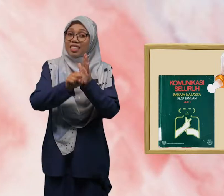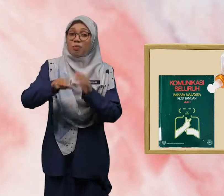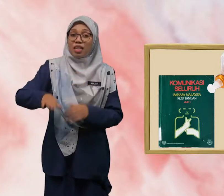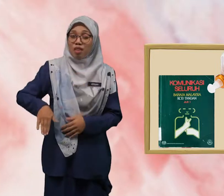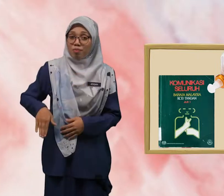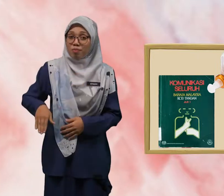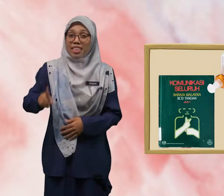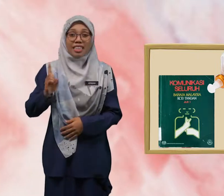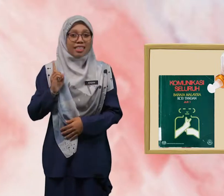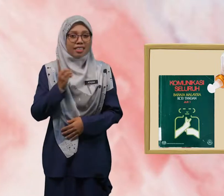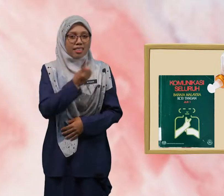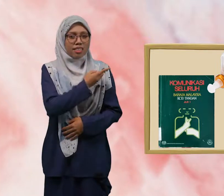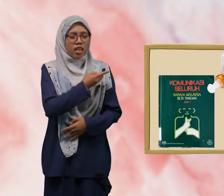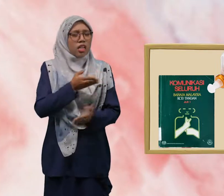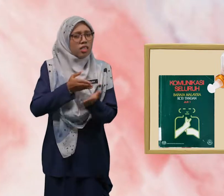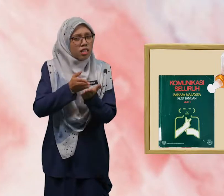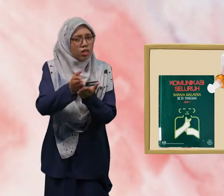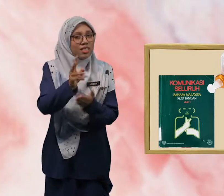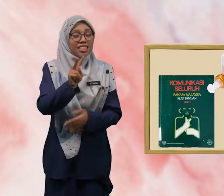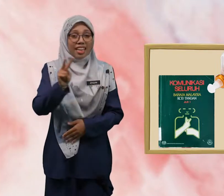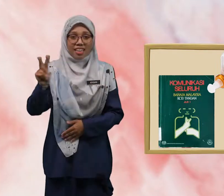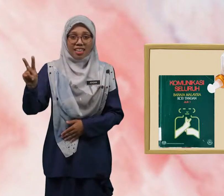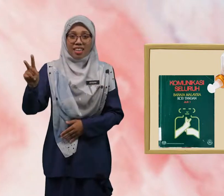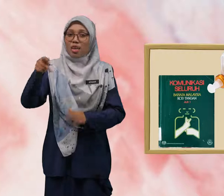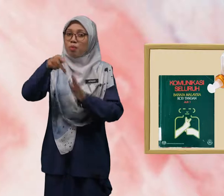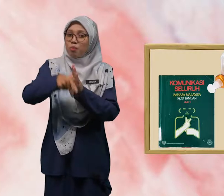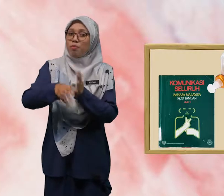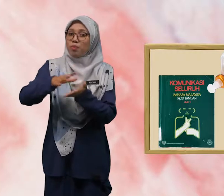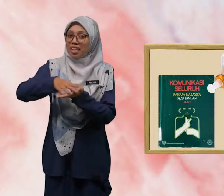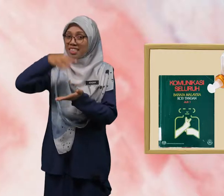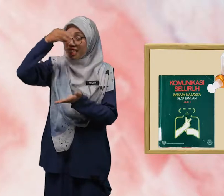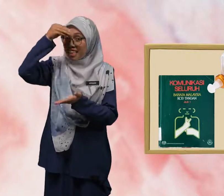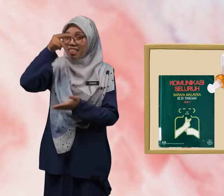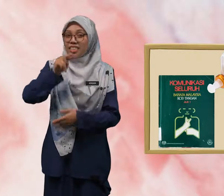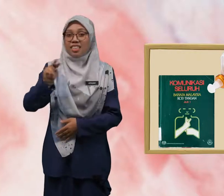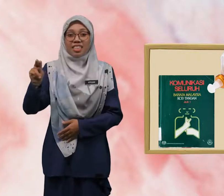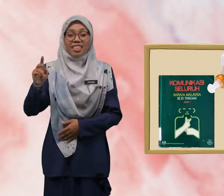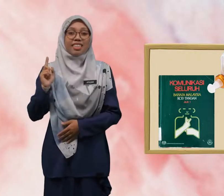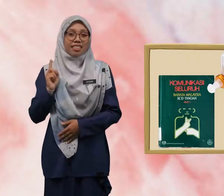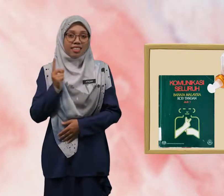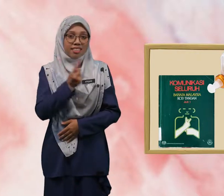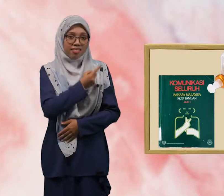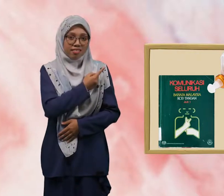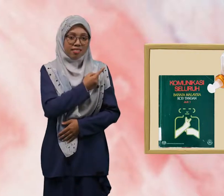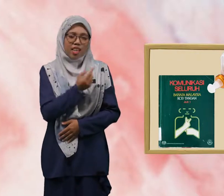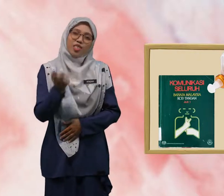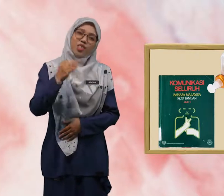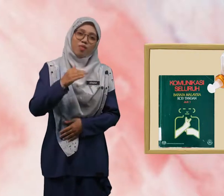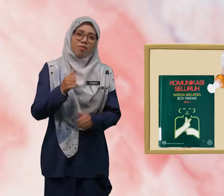sebelum kita teruskan pembelajaran kita Jom